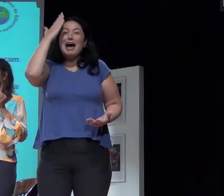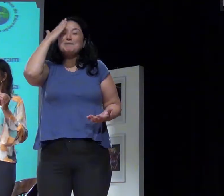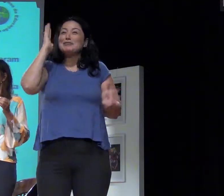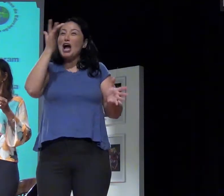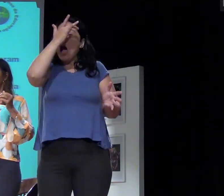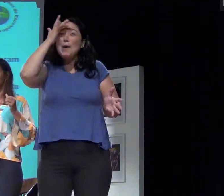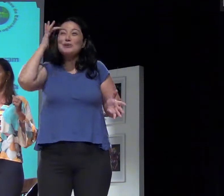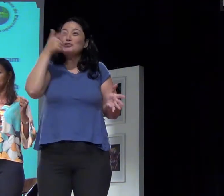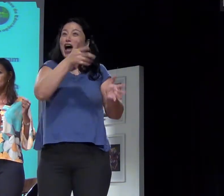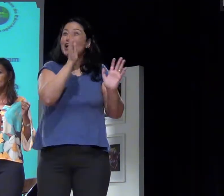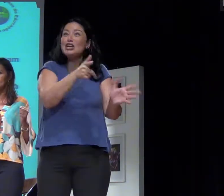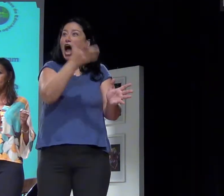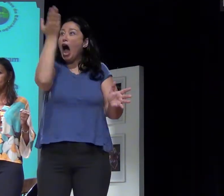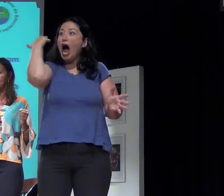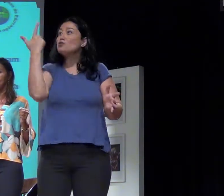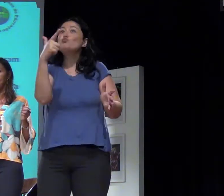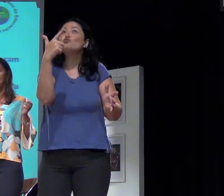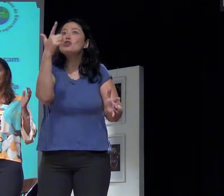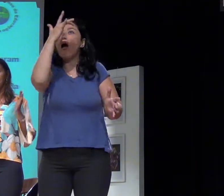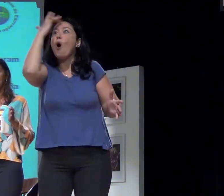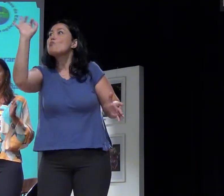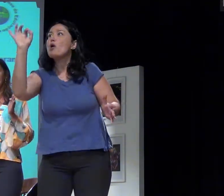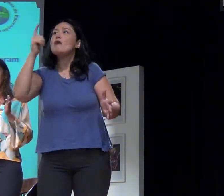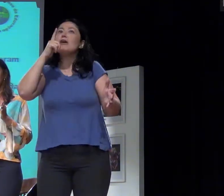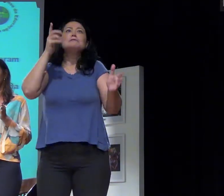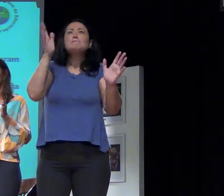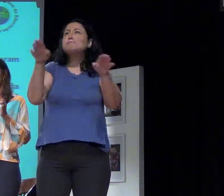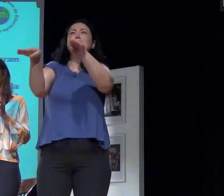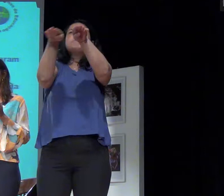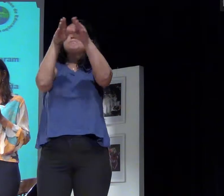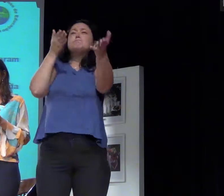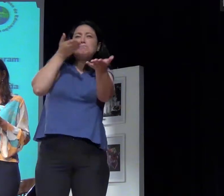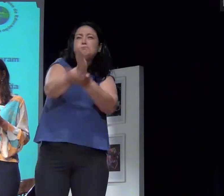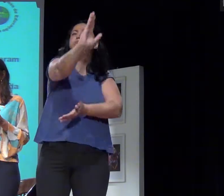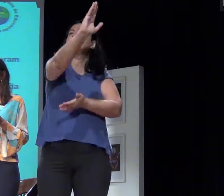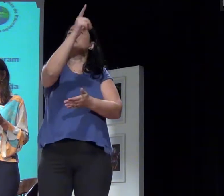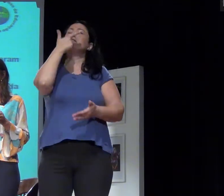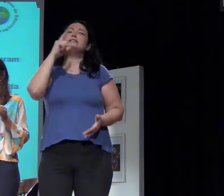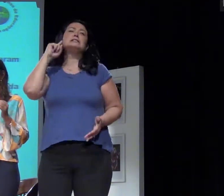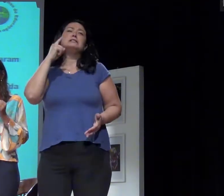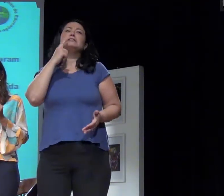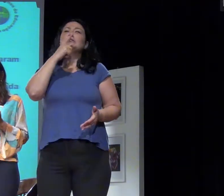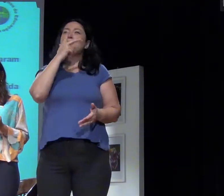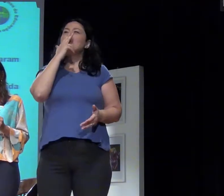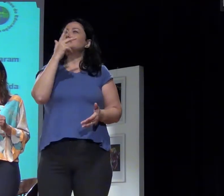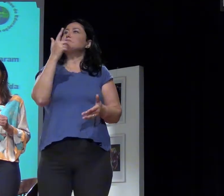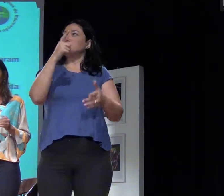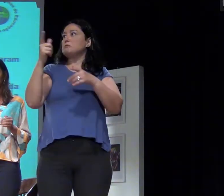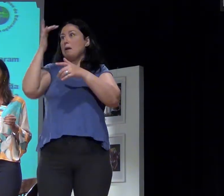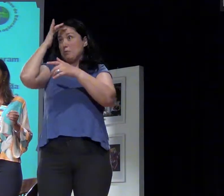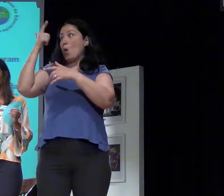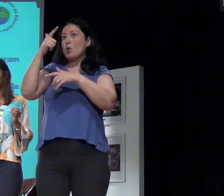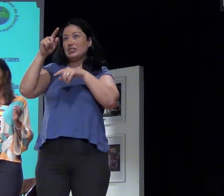pessoas que até então não tinham esse espaço, concorrer em pé de igualdade com os ouvintes, as concorrências são altíssimas,